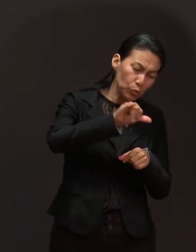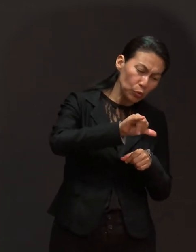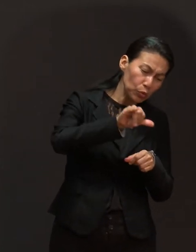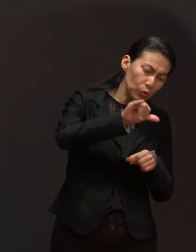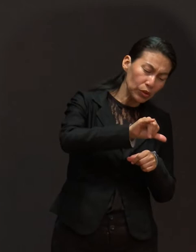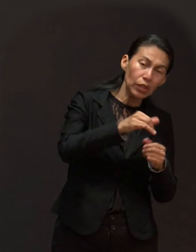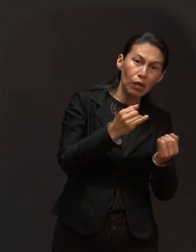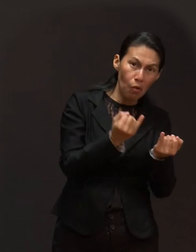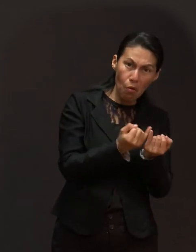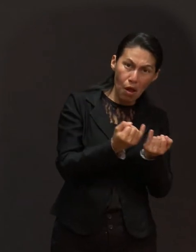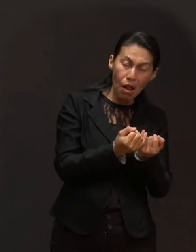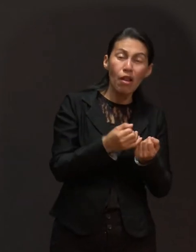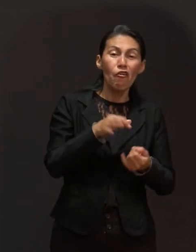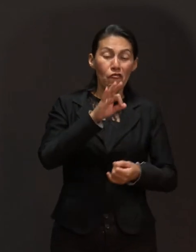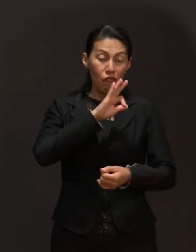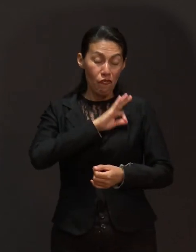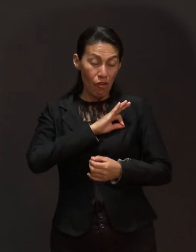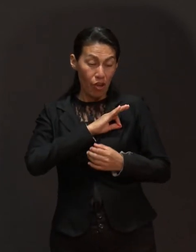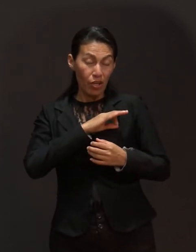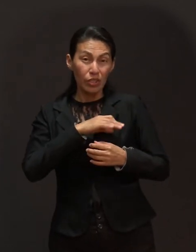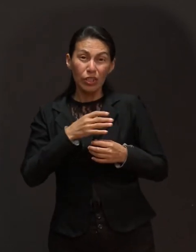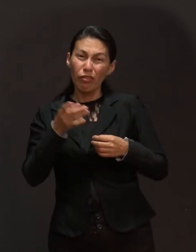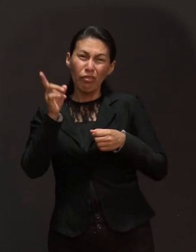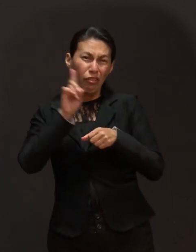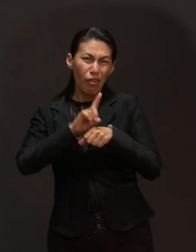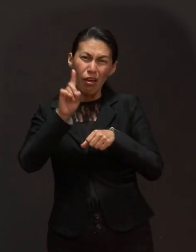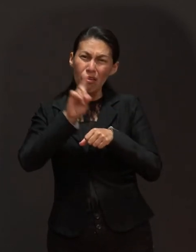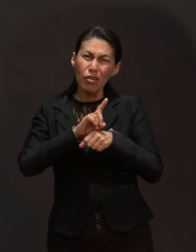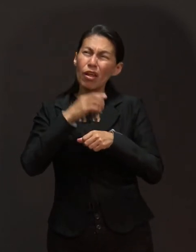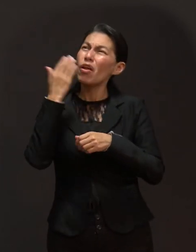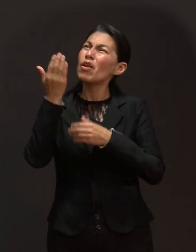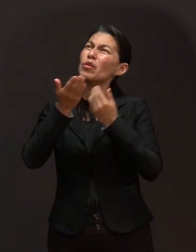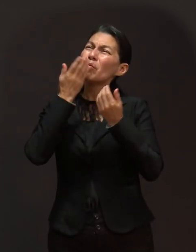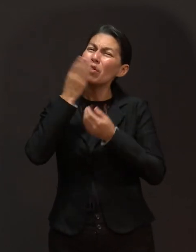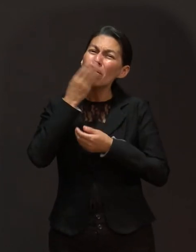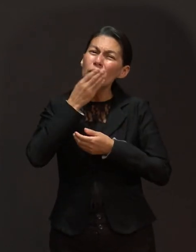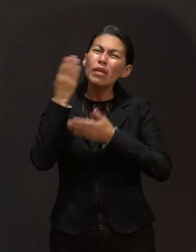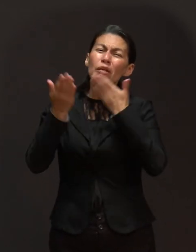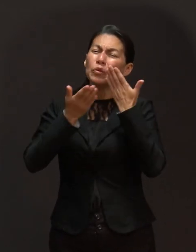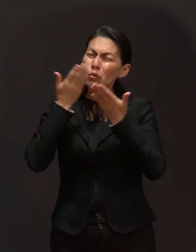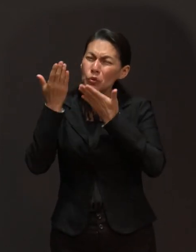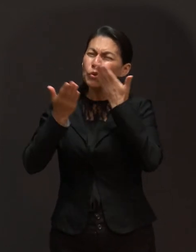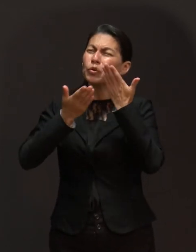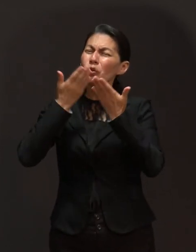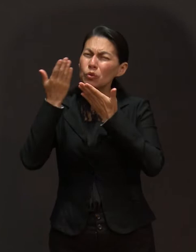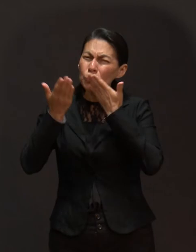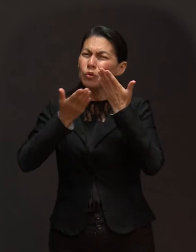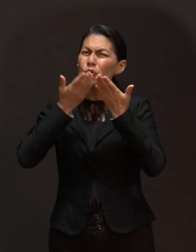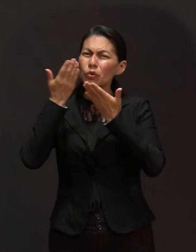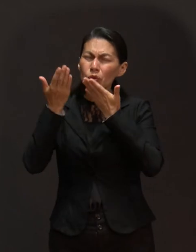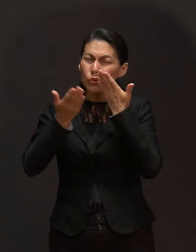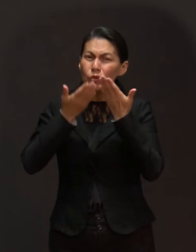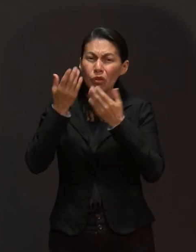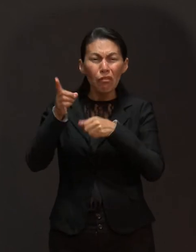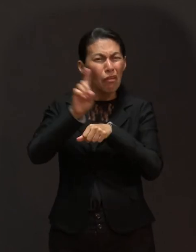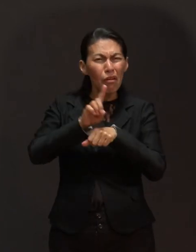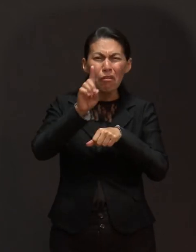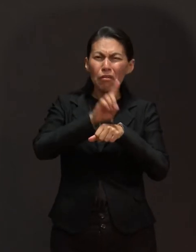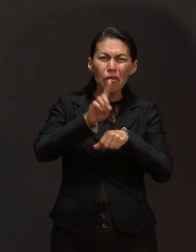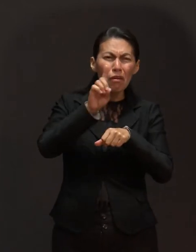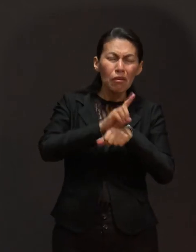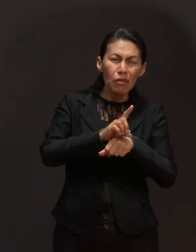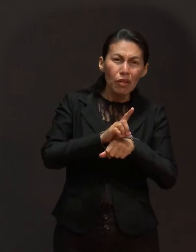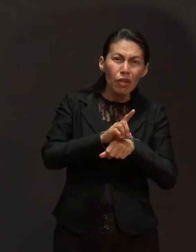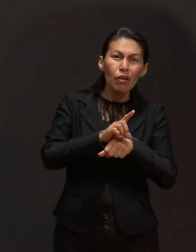semilla de la palabra de Dios, de las promesas de Dios. Si tú la cultivas todos los días,